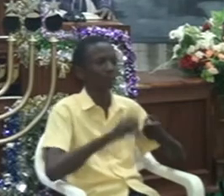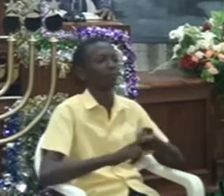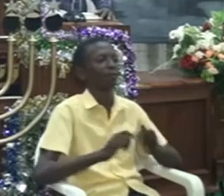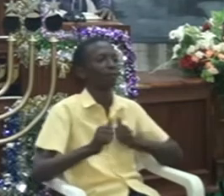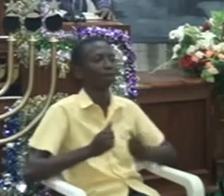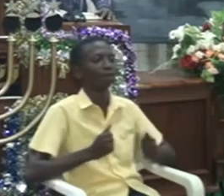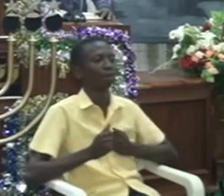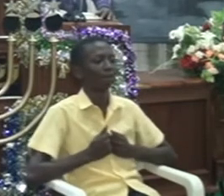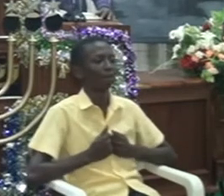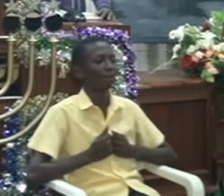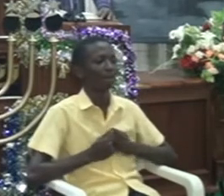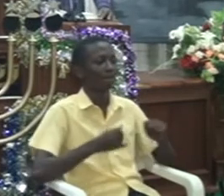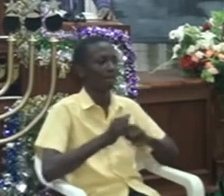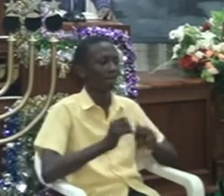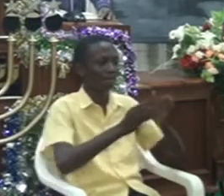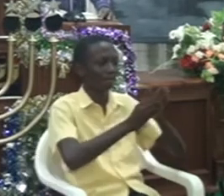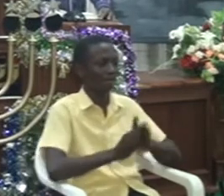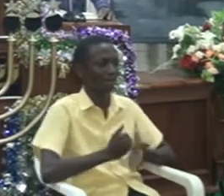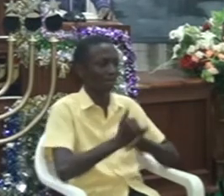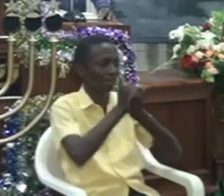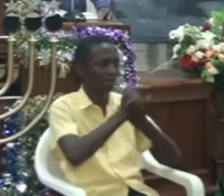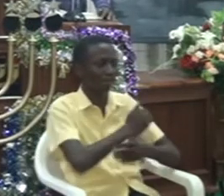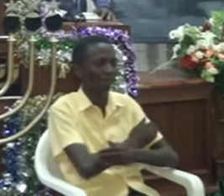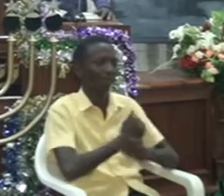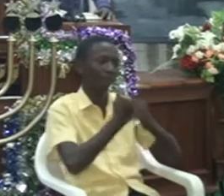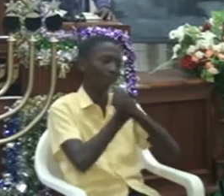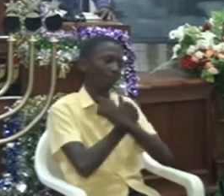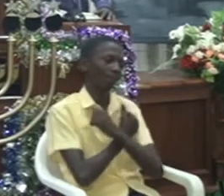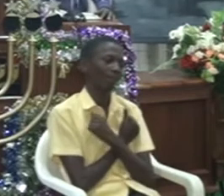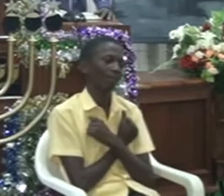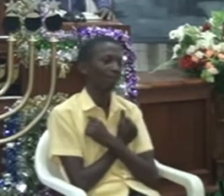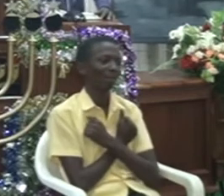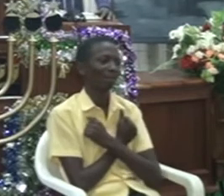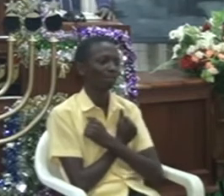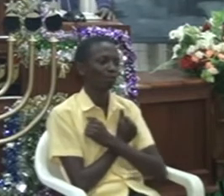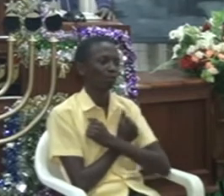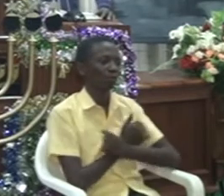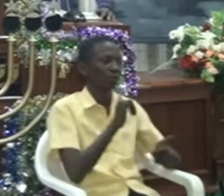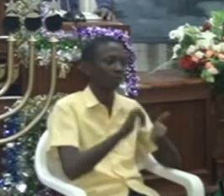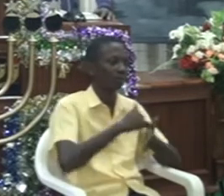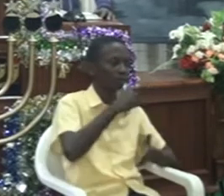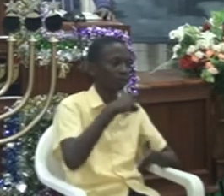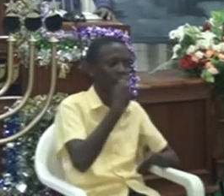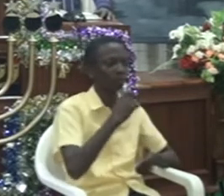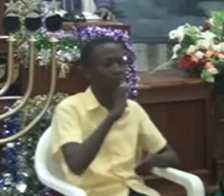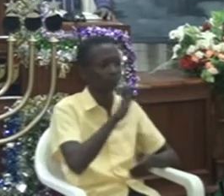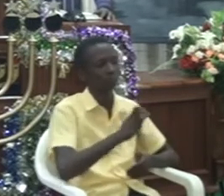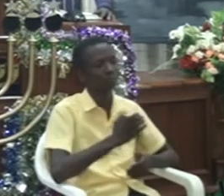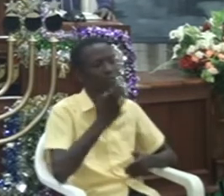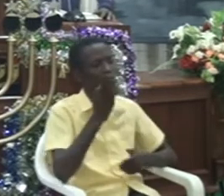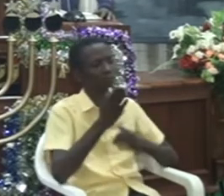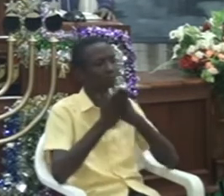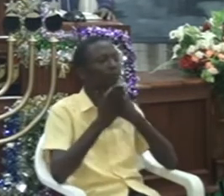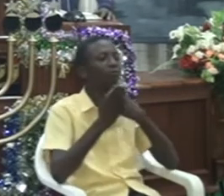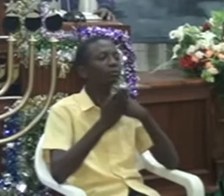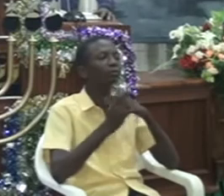Rwanda. Si on l'aide et on l'aime, ikiwa watu wanampenda na wanamsaidia, c'est lui qui est là. Mutu mwenyiko